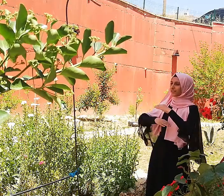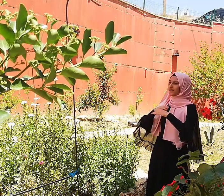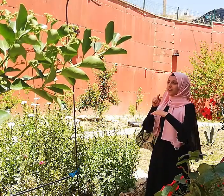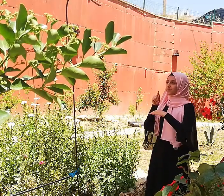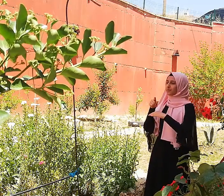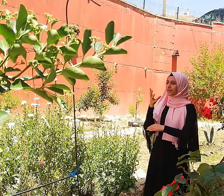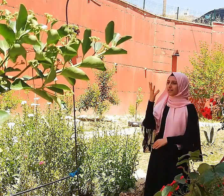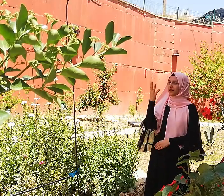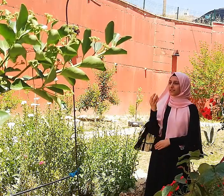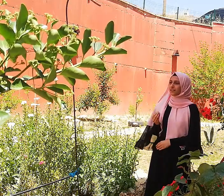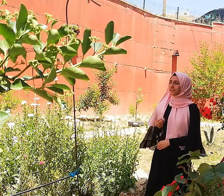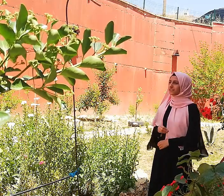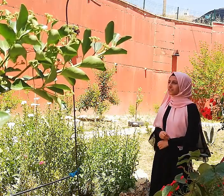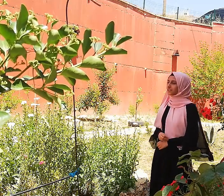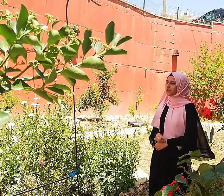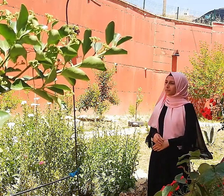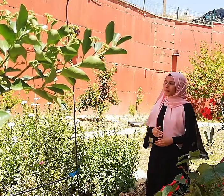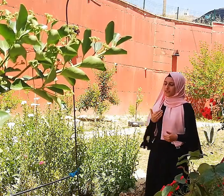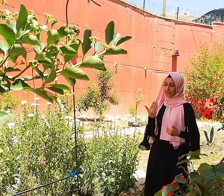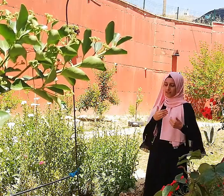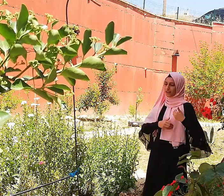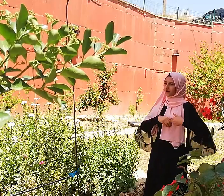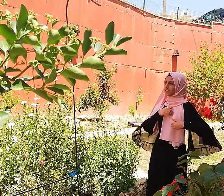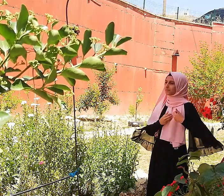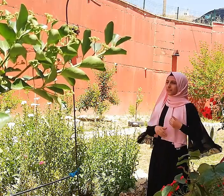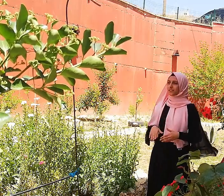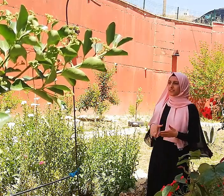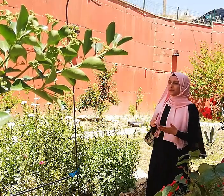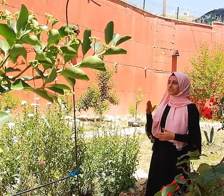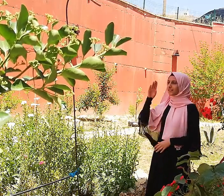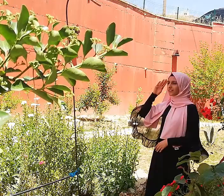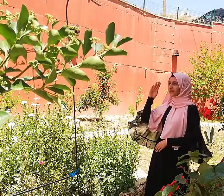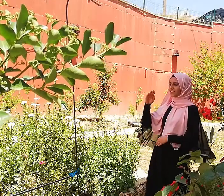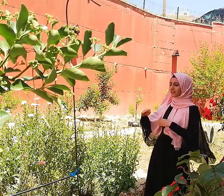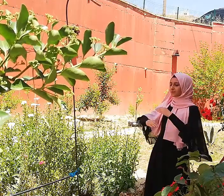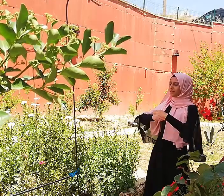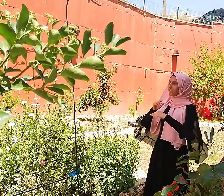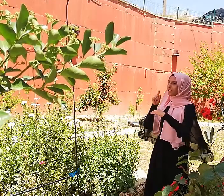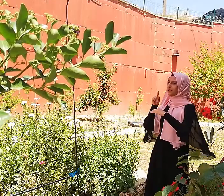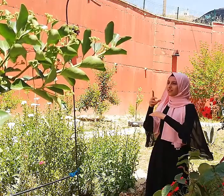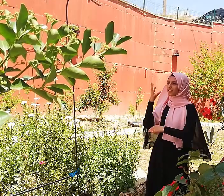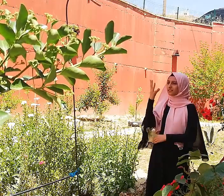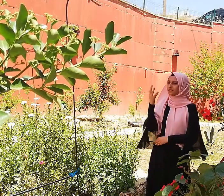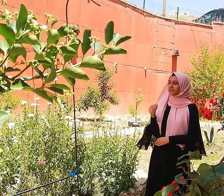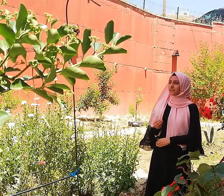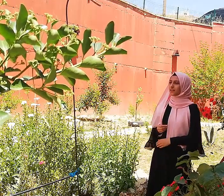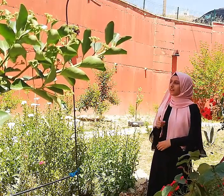selam aleyke. Ya Habib selam aleyke.